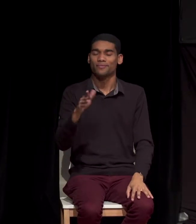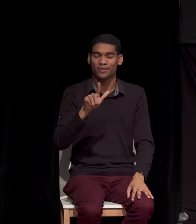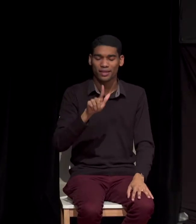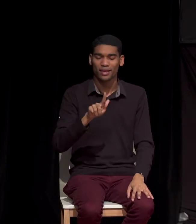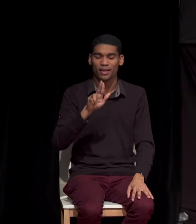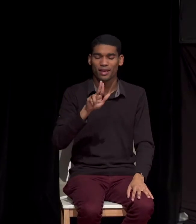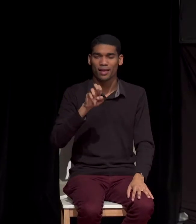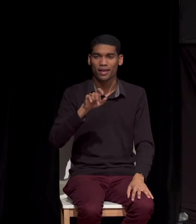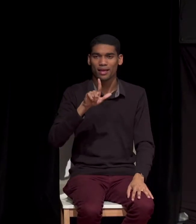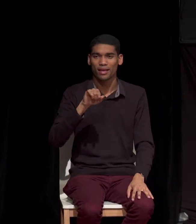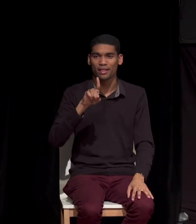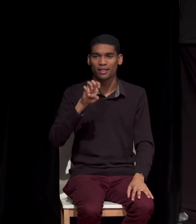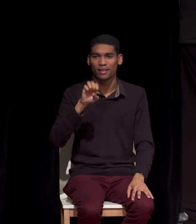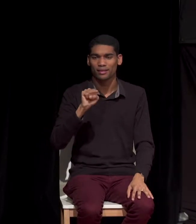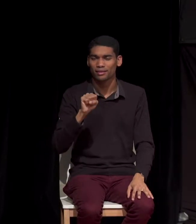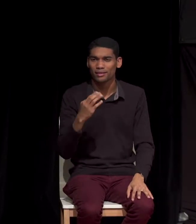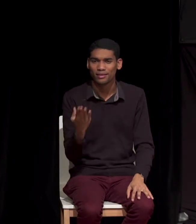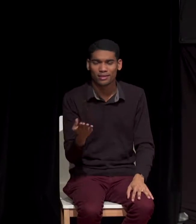Gueledés.